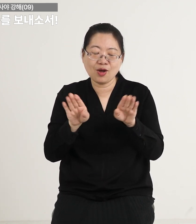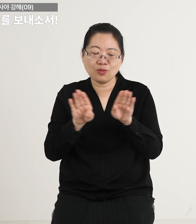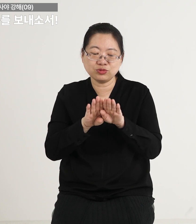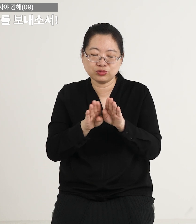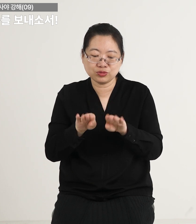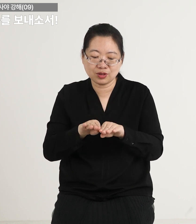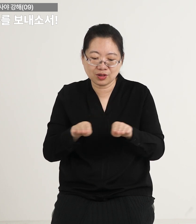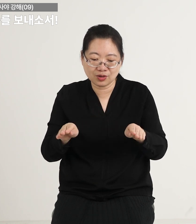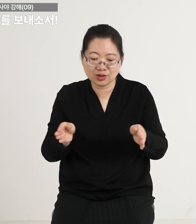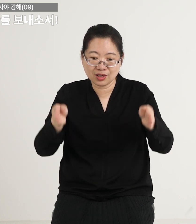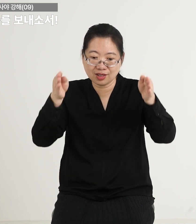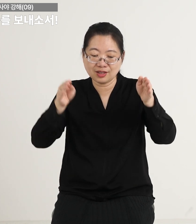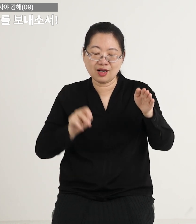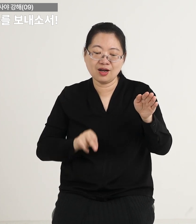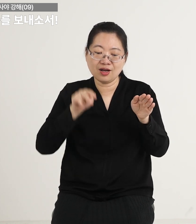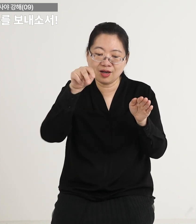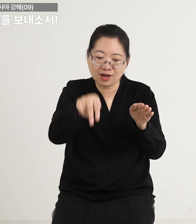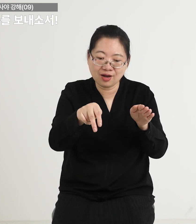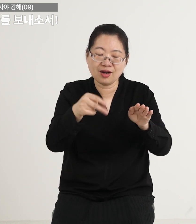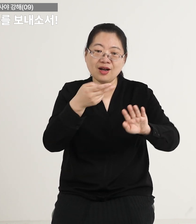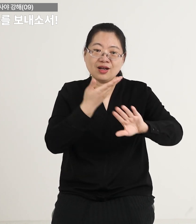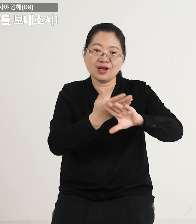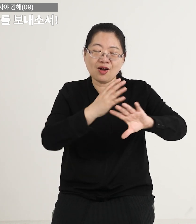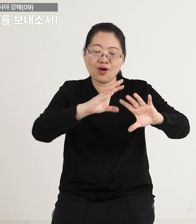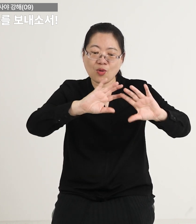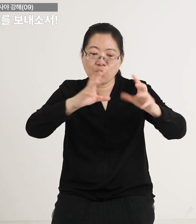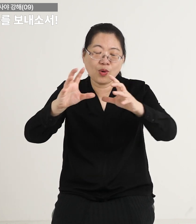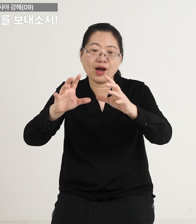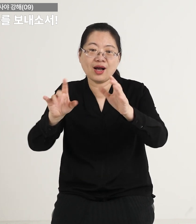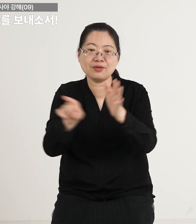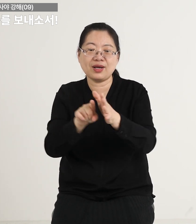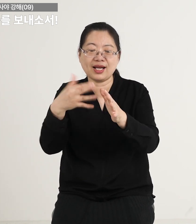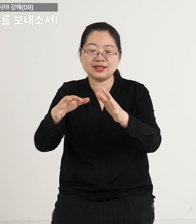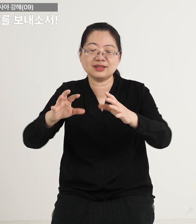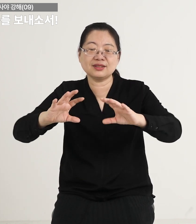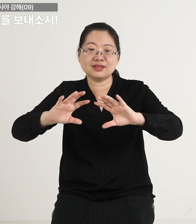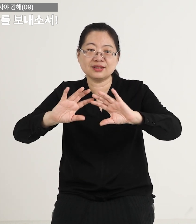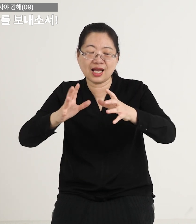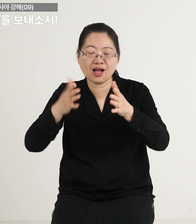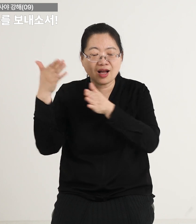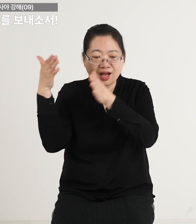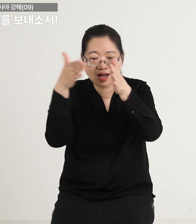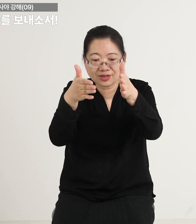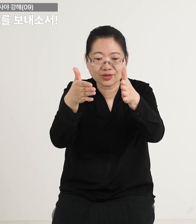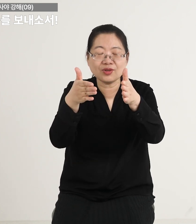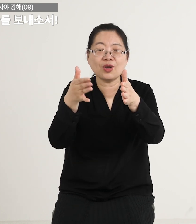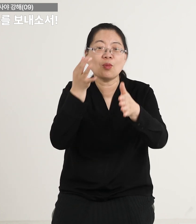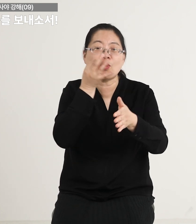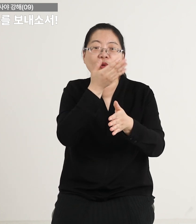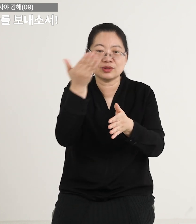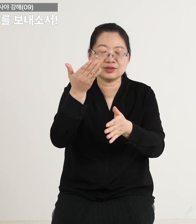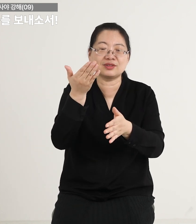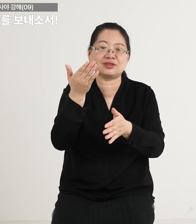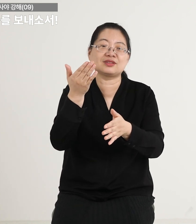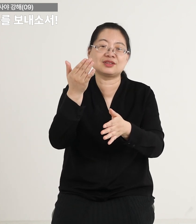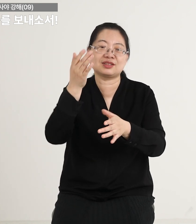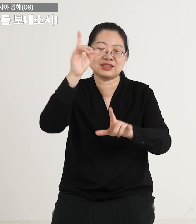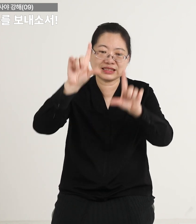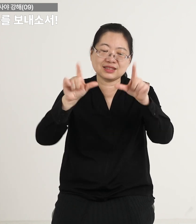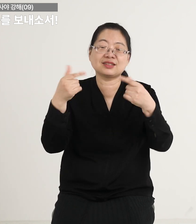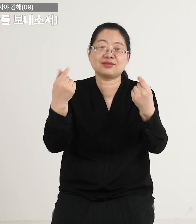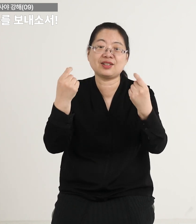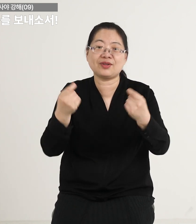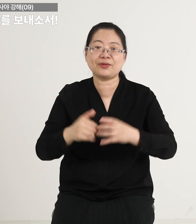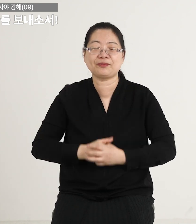넘어서 열방과 이방 땅으로 향할 것이라는 것을 보여주고 있는 겁니다. 믿습니까?